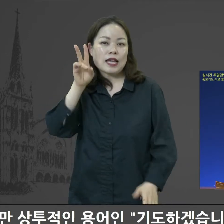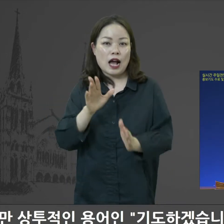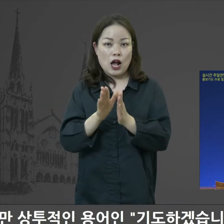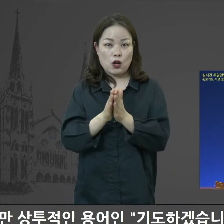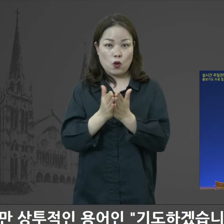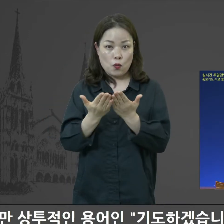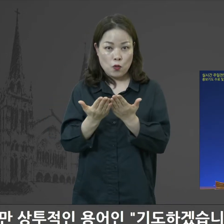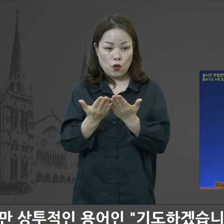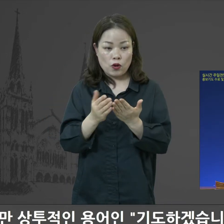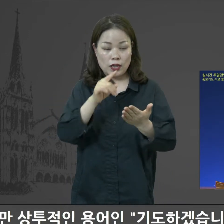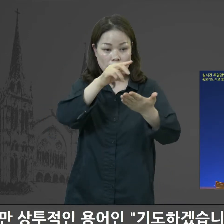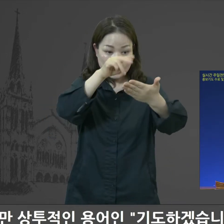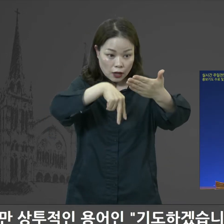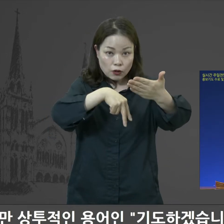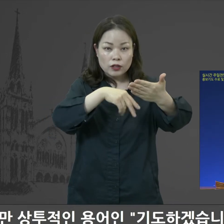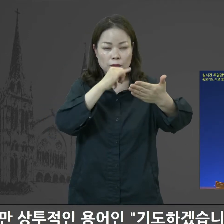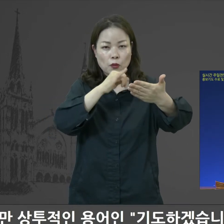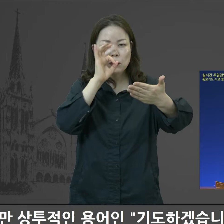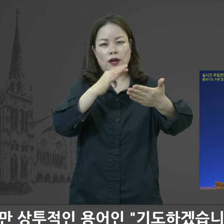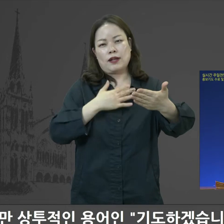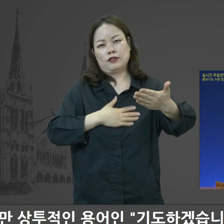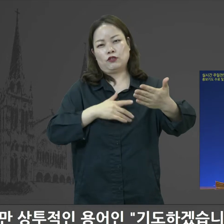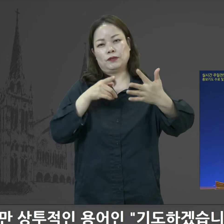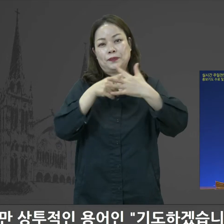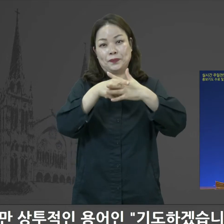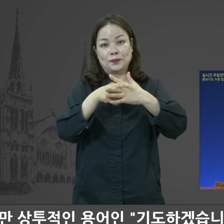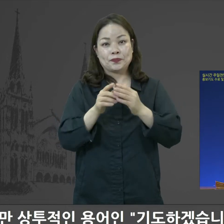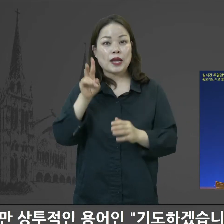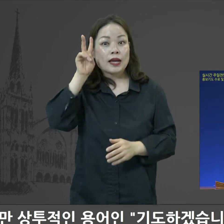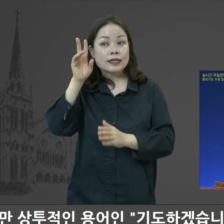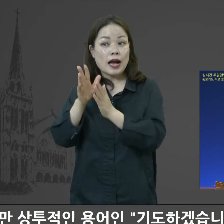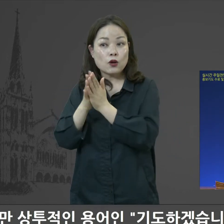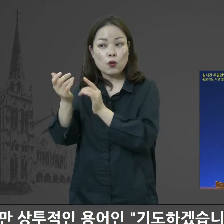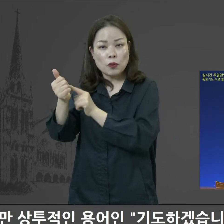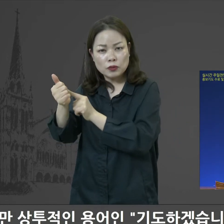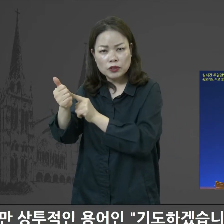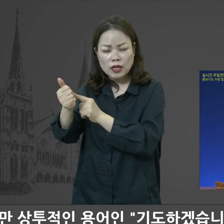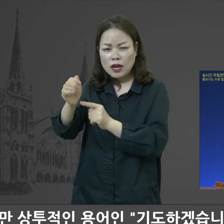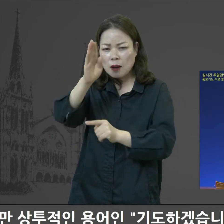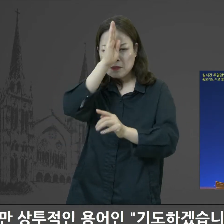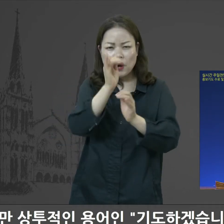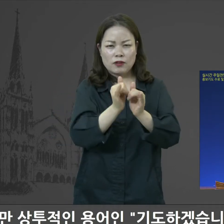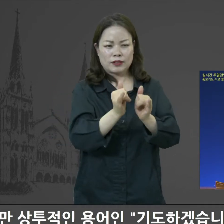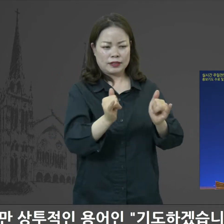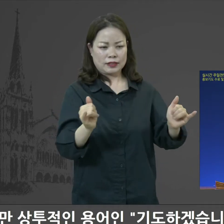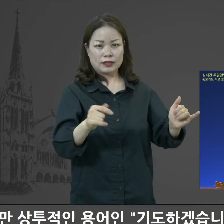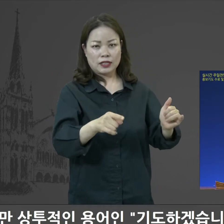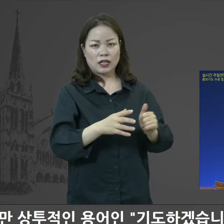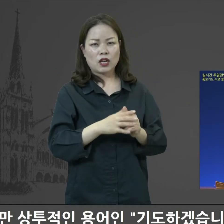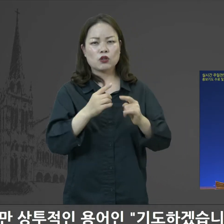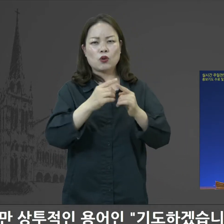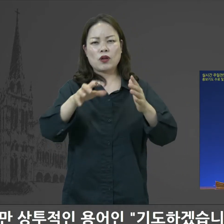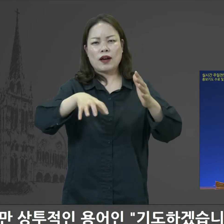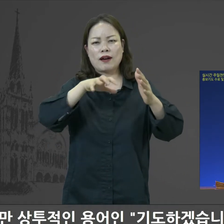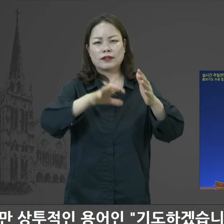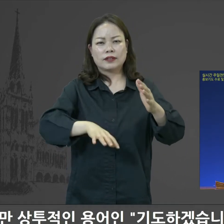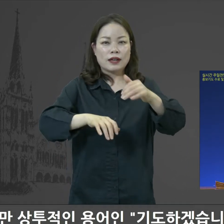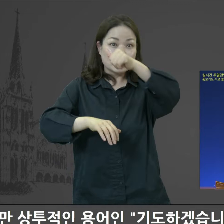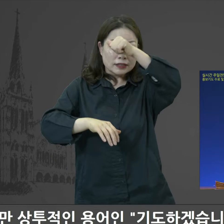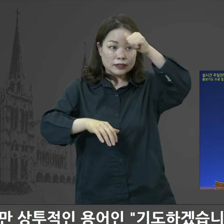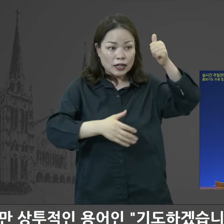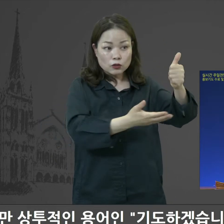지혜를 함께 나누도록 하겠습니다. 야고보는 교회 안에 병든 자는 교회의